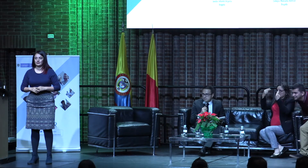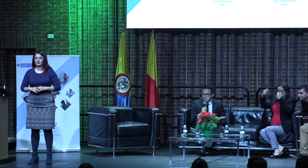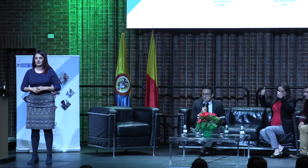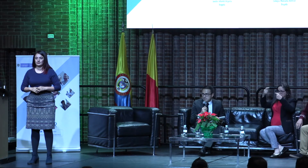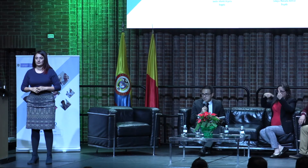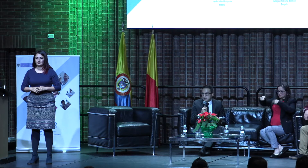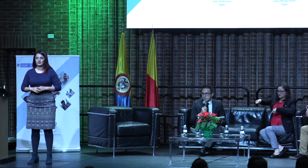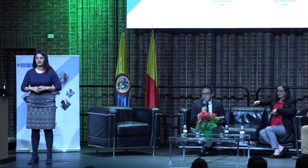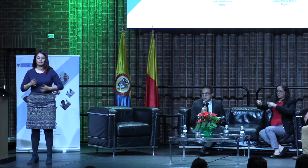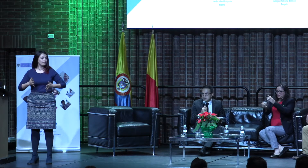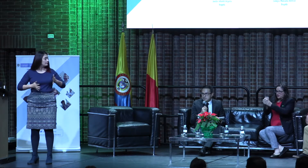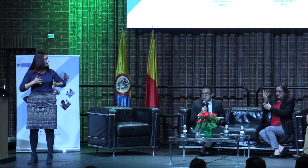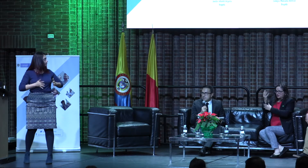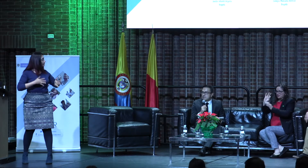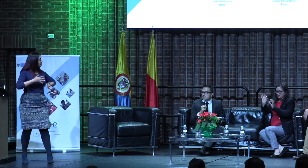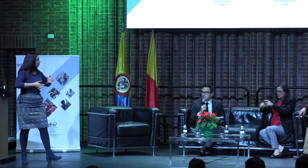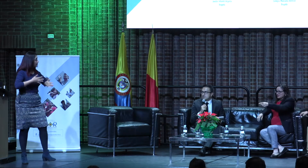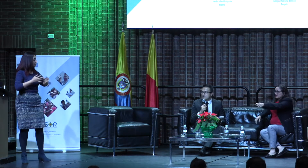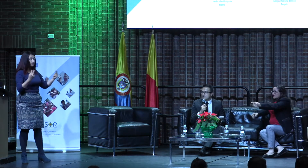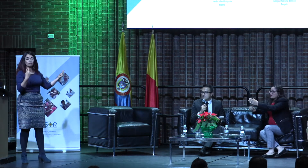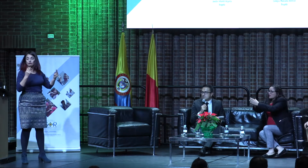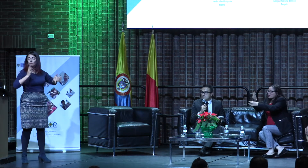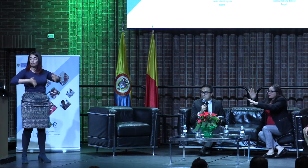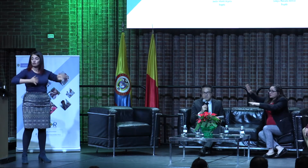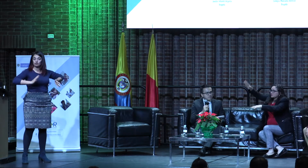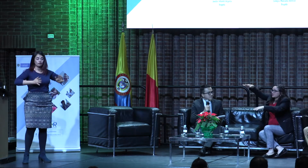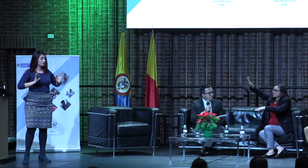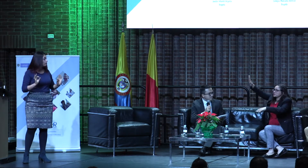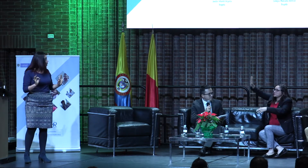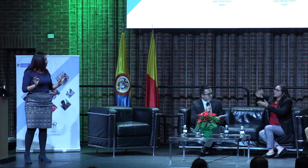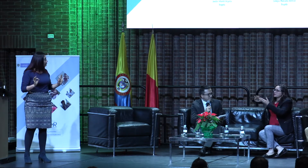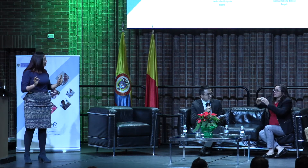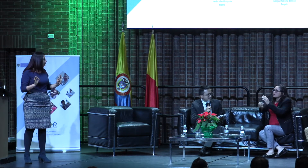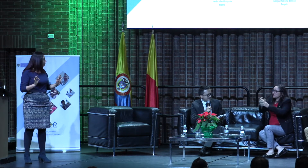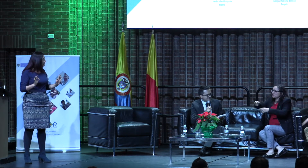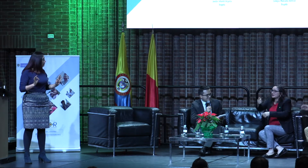¿Mejor? Estamos mejor para el servicio de interpretación.